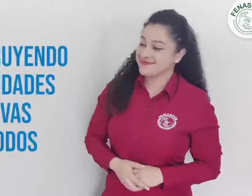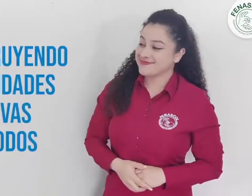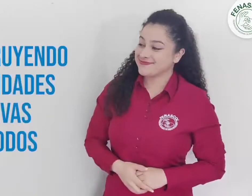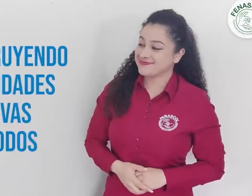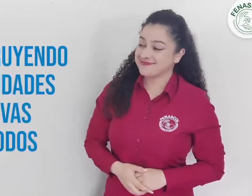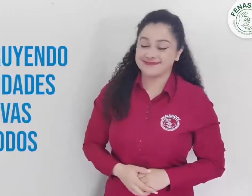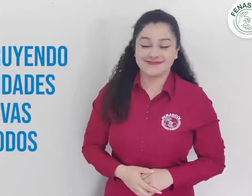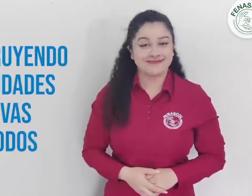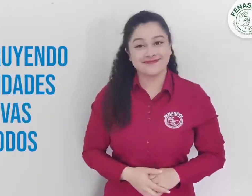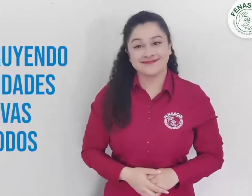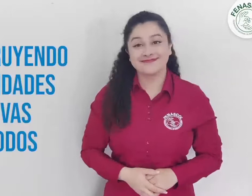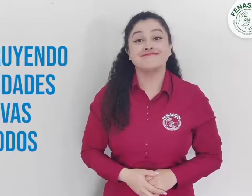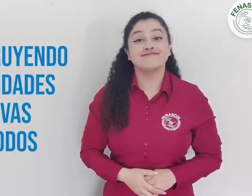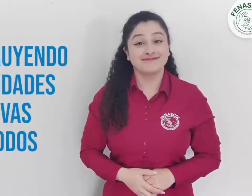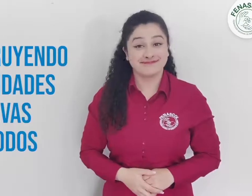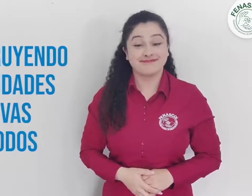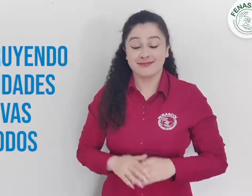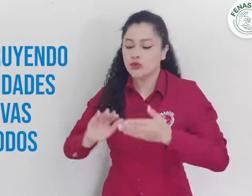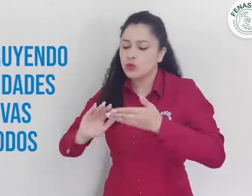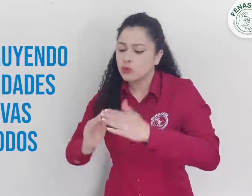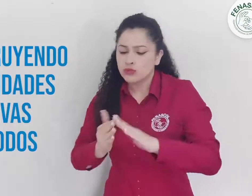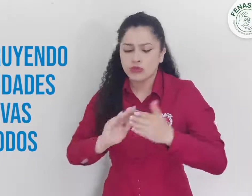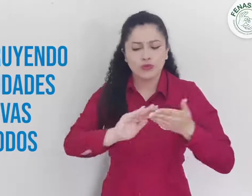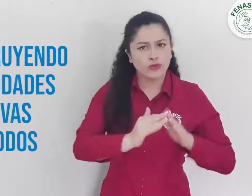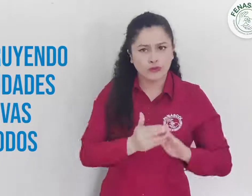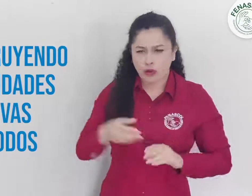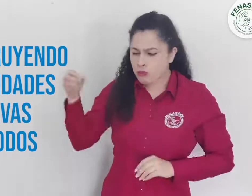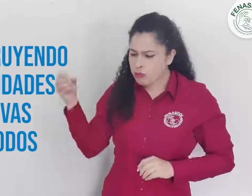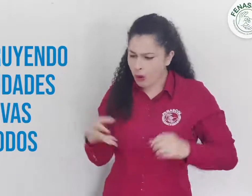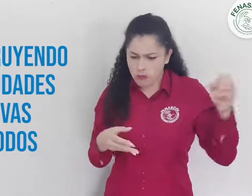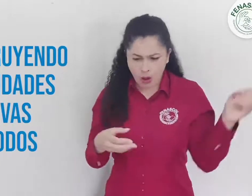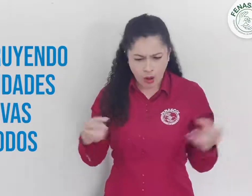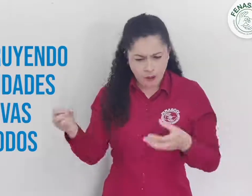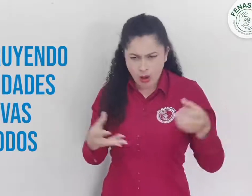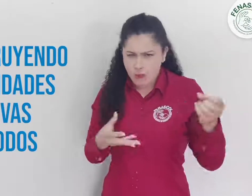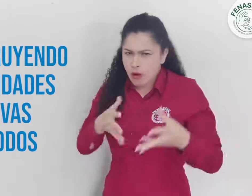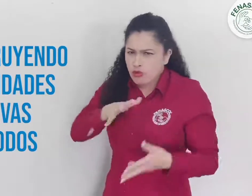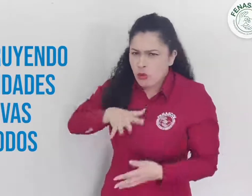construyendo comunidades inclusivas para todos